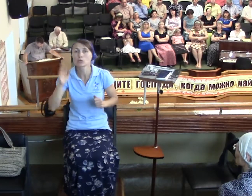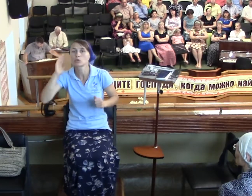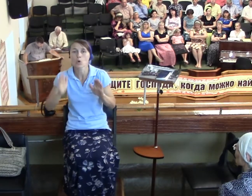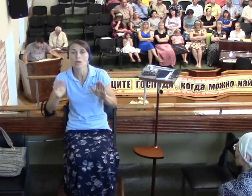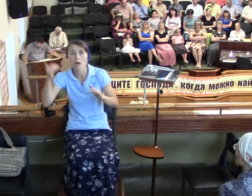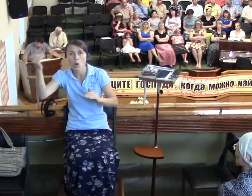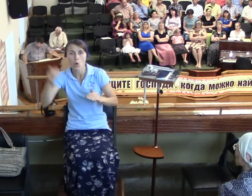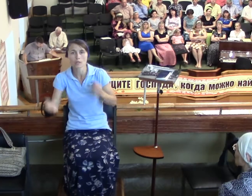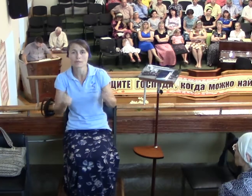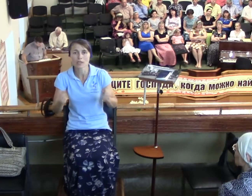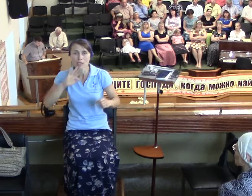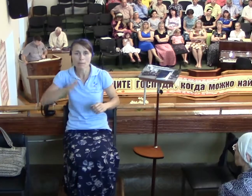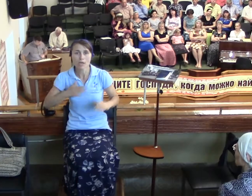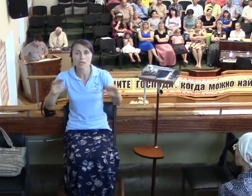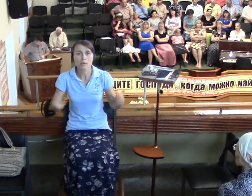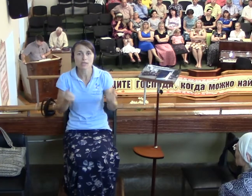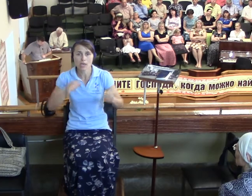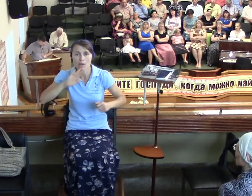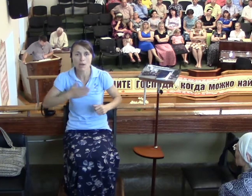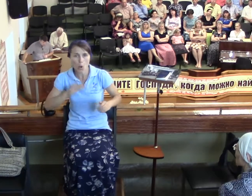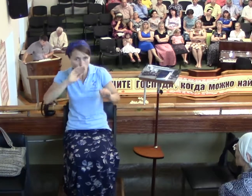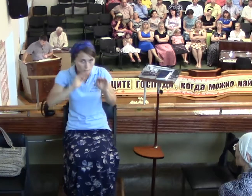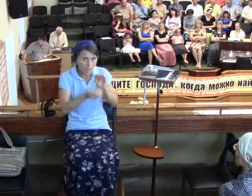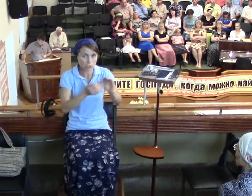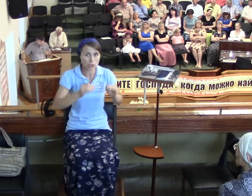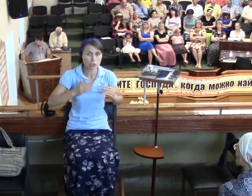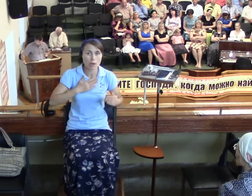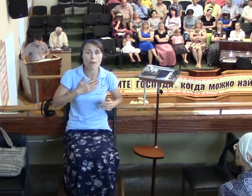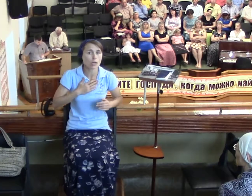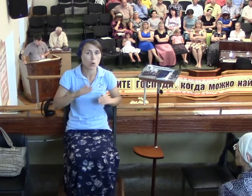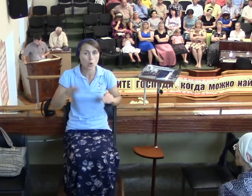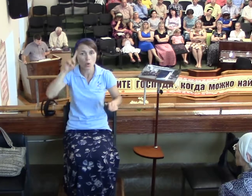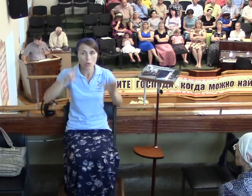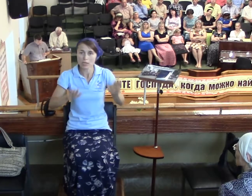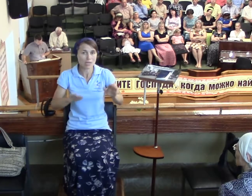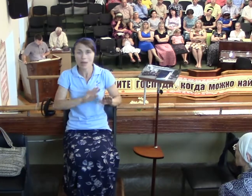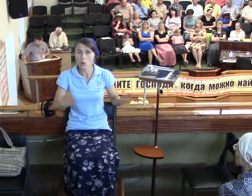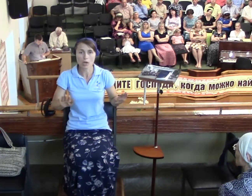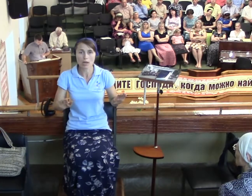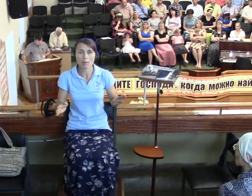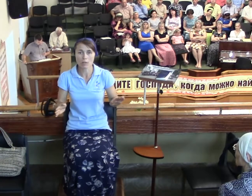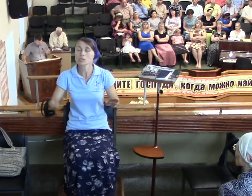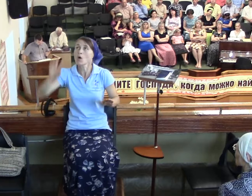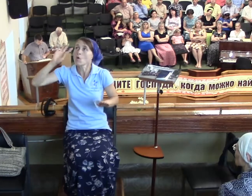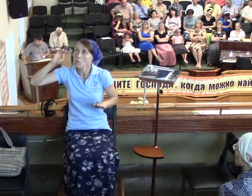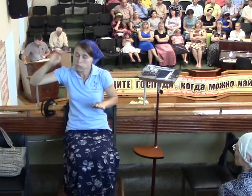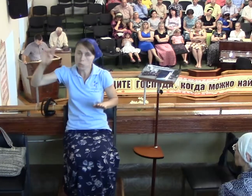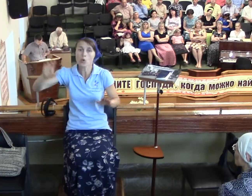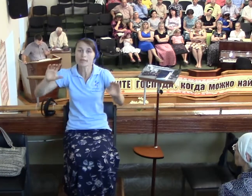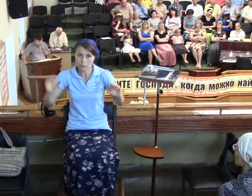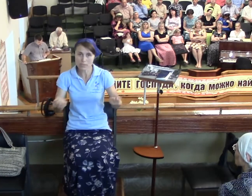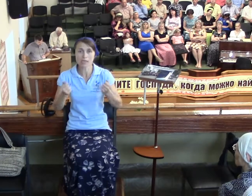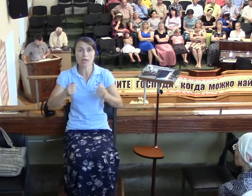твердыня моя и спасение мое, убежище мое, не поколеблюсь. В Боге спасение мое и слава